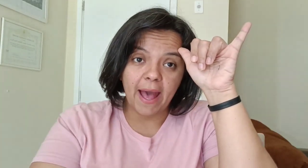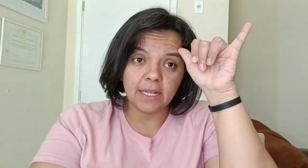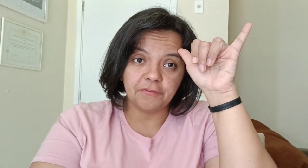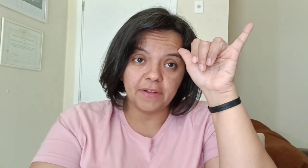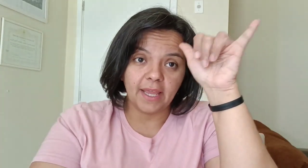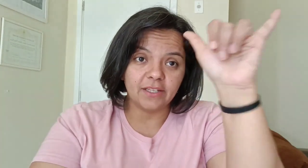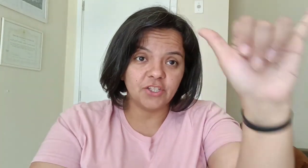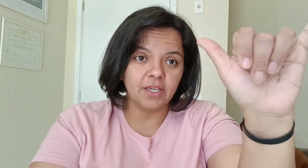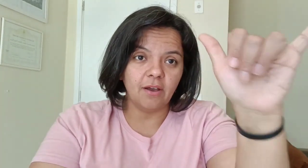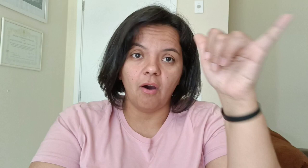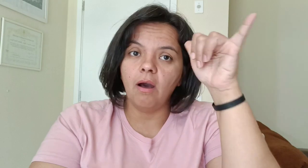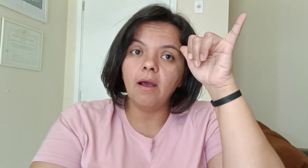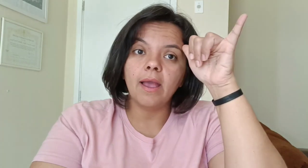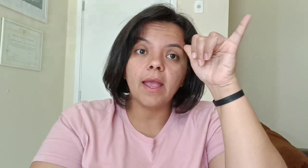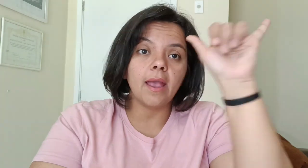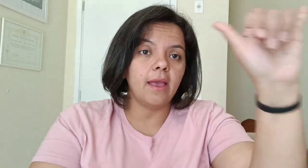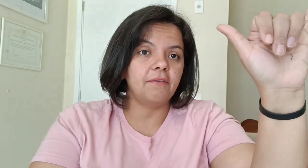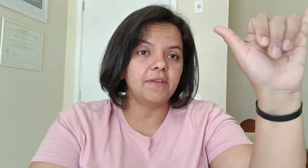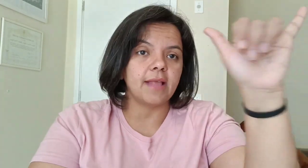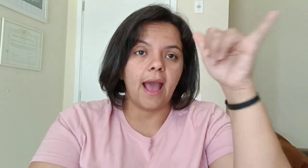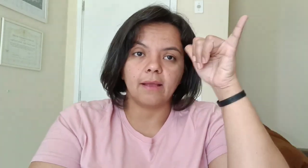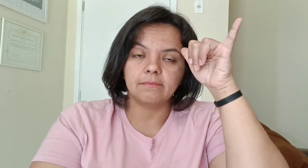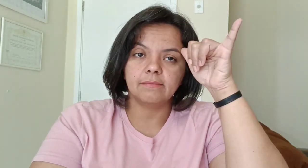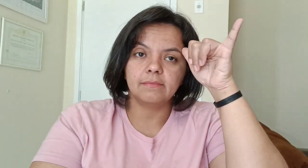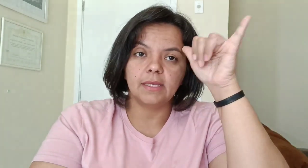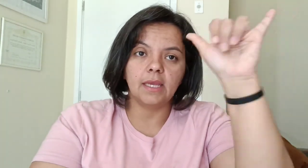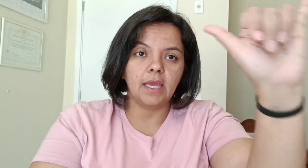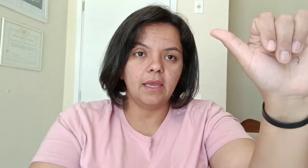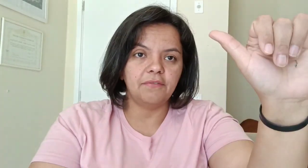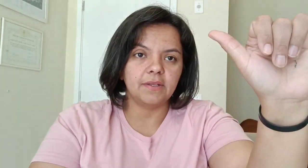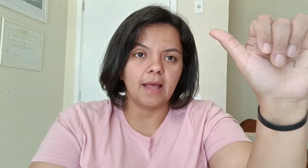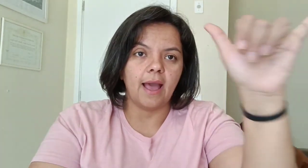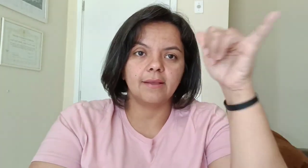para frente, ó, evitar, evitar.